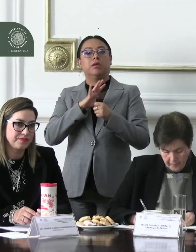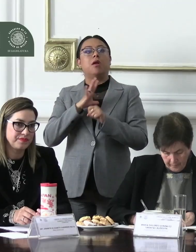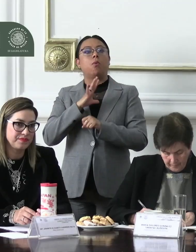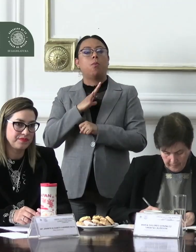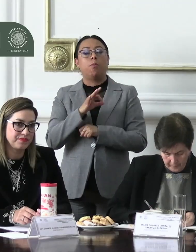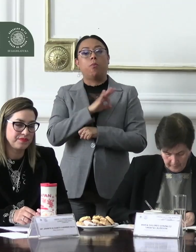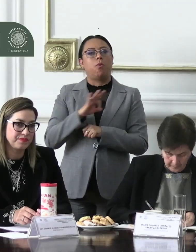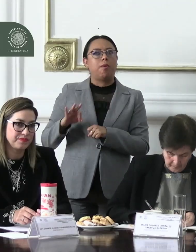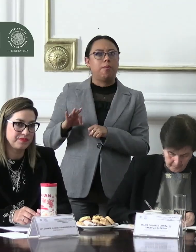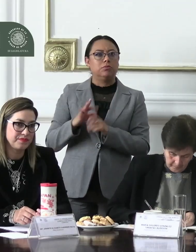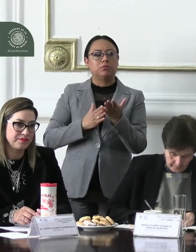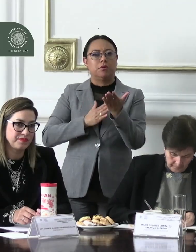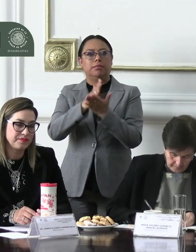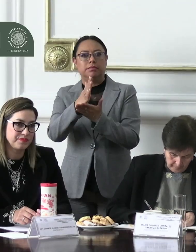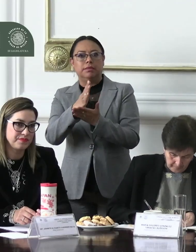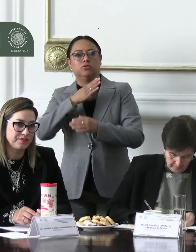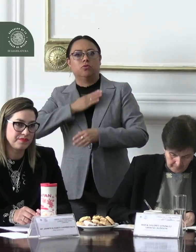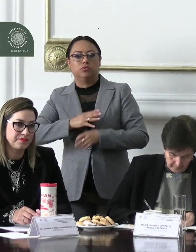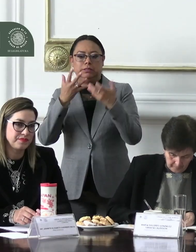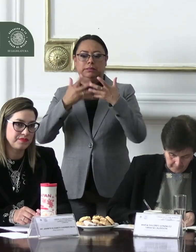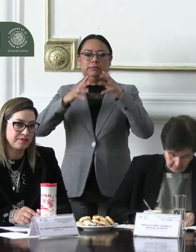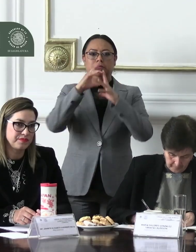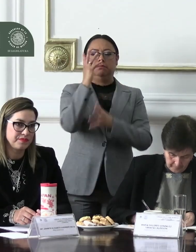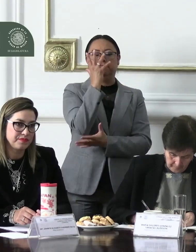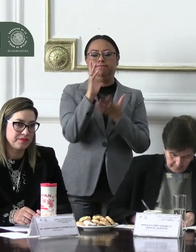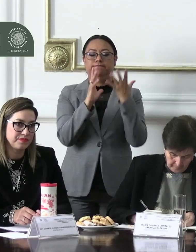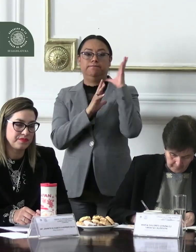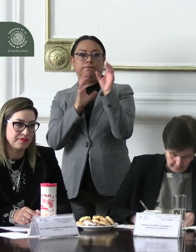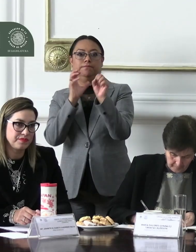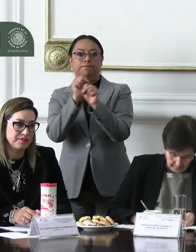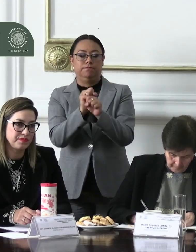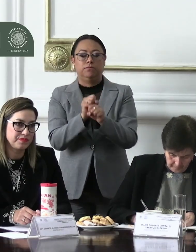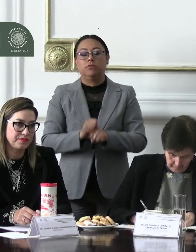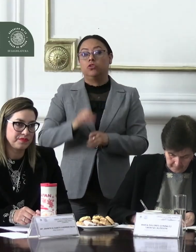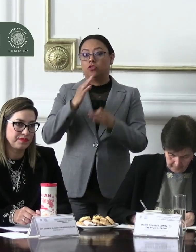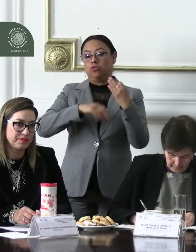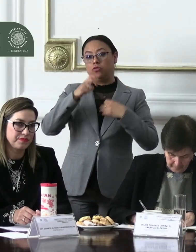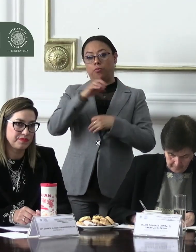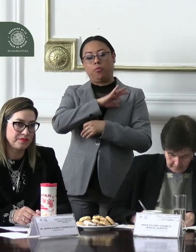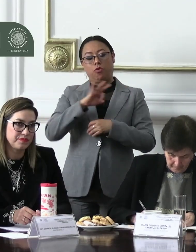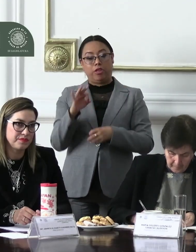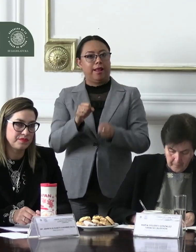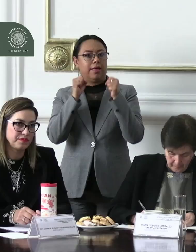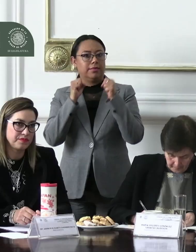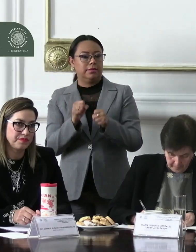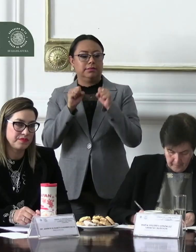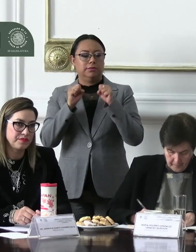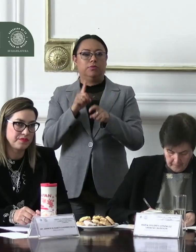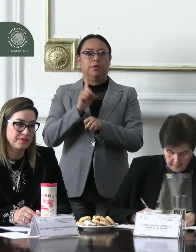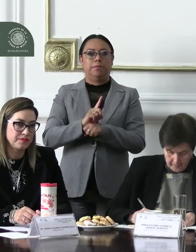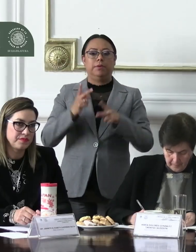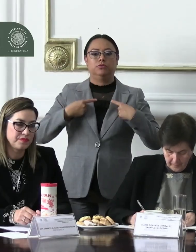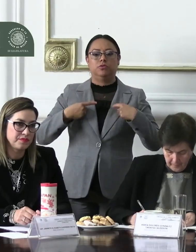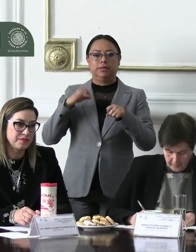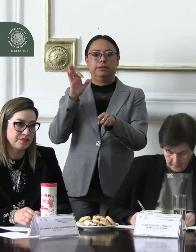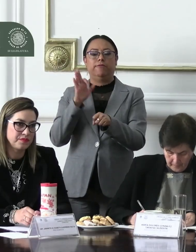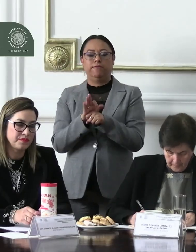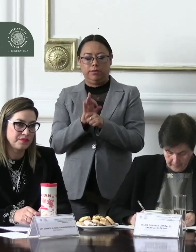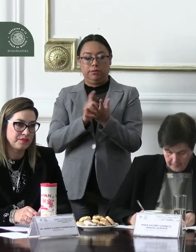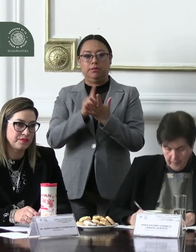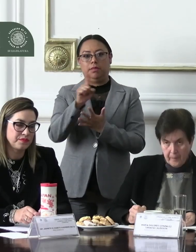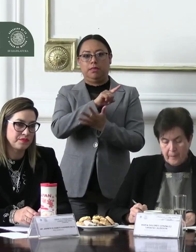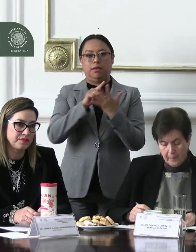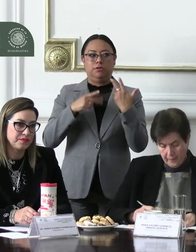parámetros sobre el acceso a la justicia ambiental y garantizar la seguridad de las personas defensoras de los derechos humanos,